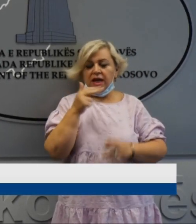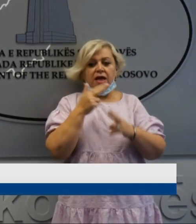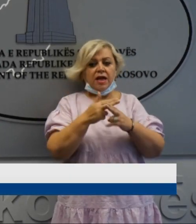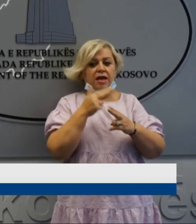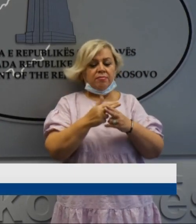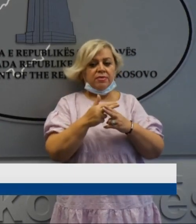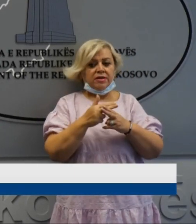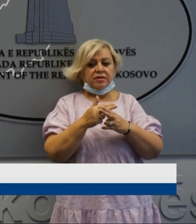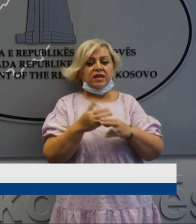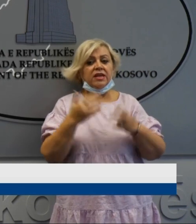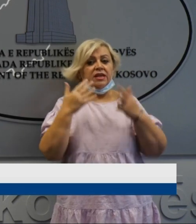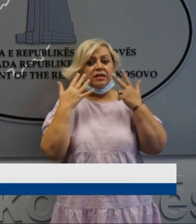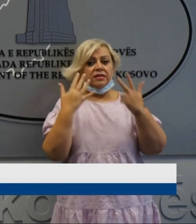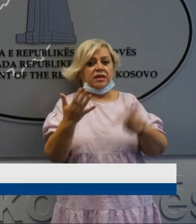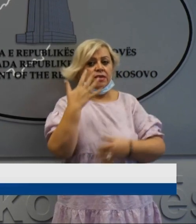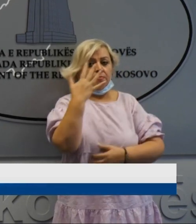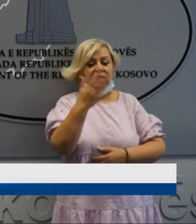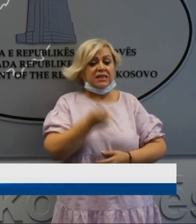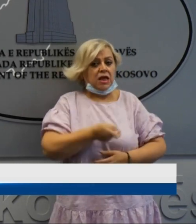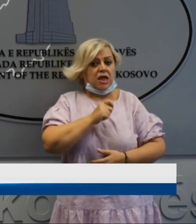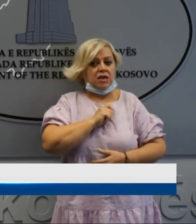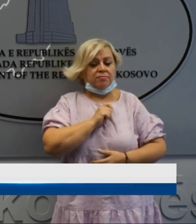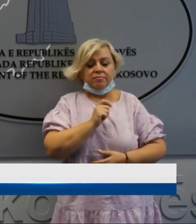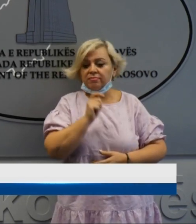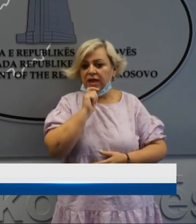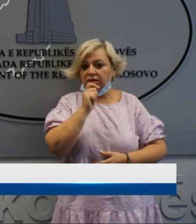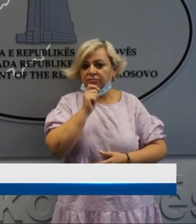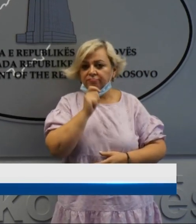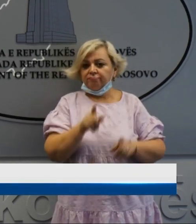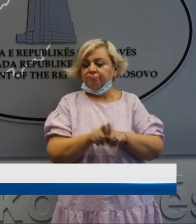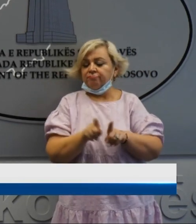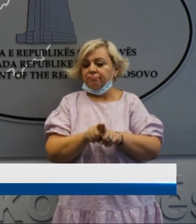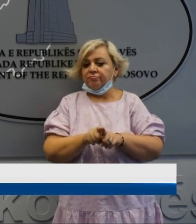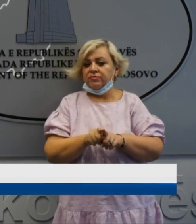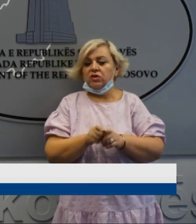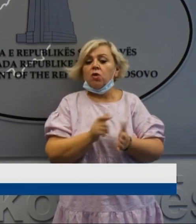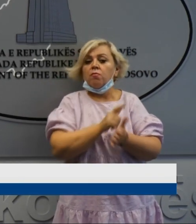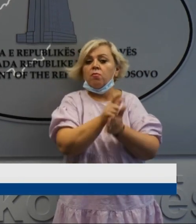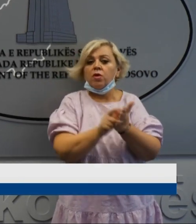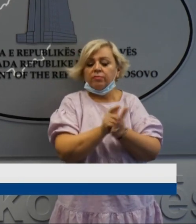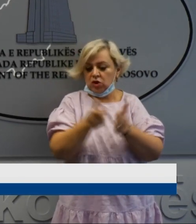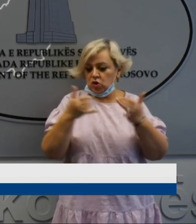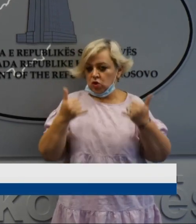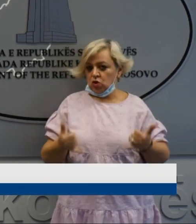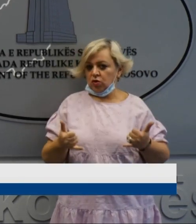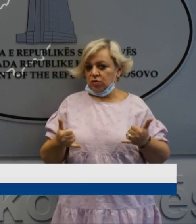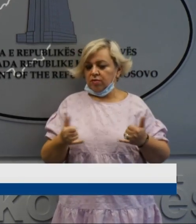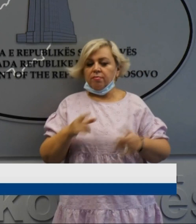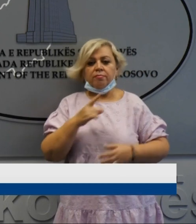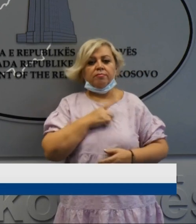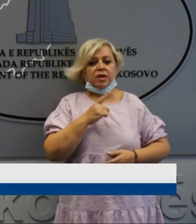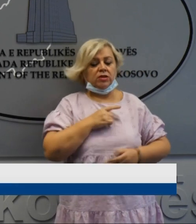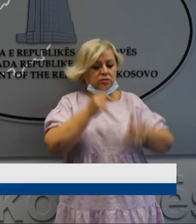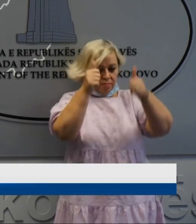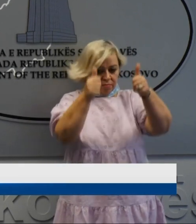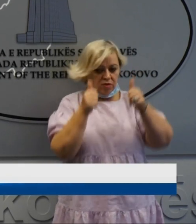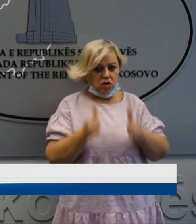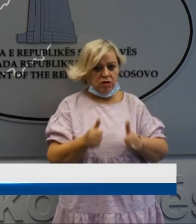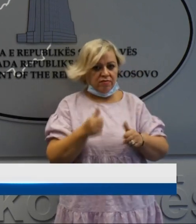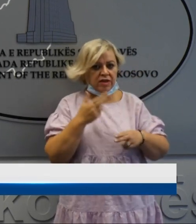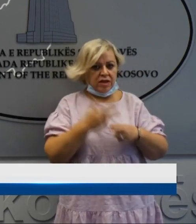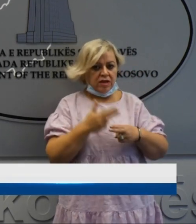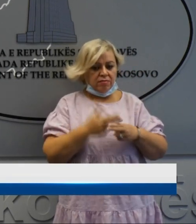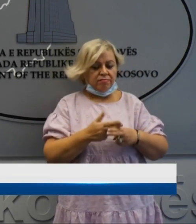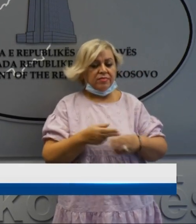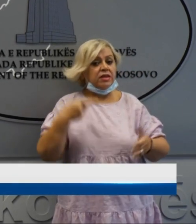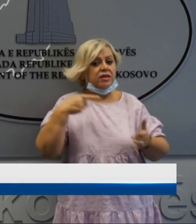nga regrutimi i 85 inspektorve sanitar dhe në çdo moment sot pritet publikimi i listave